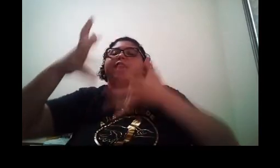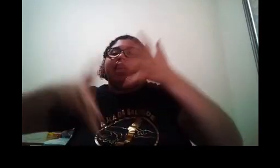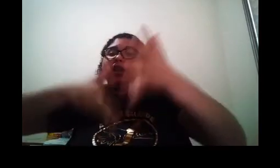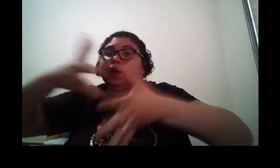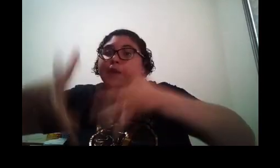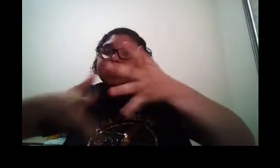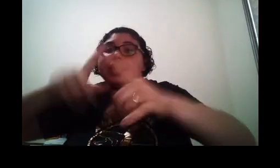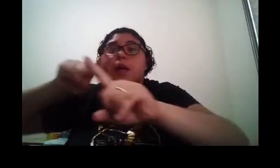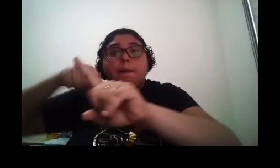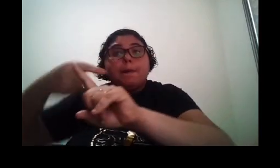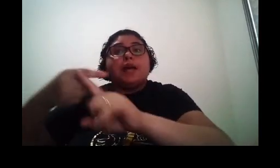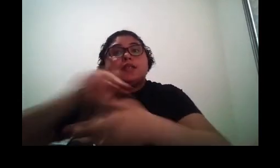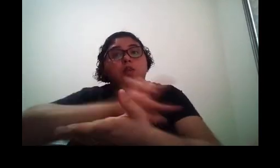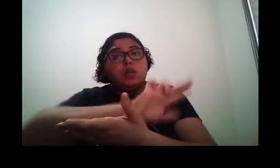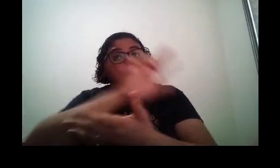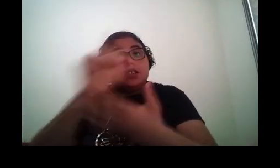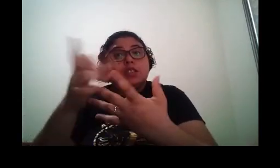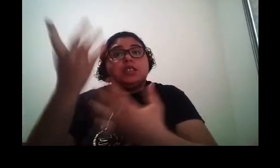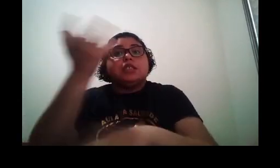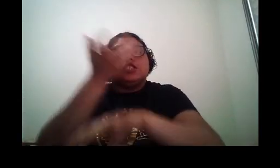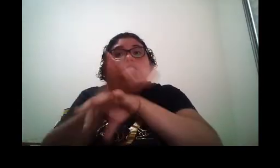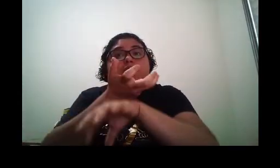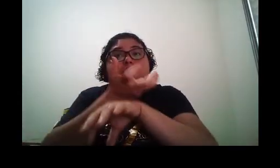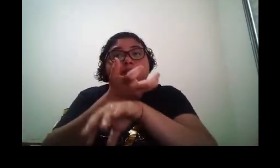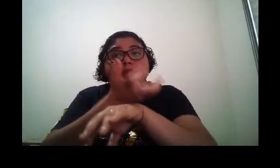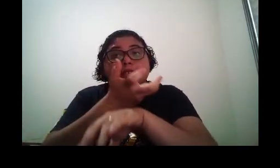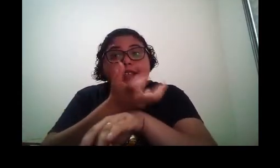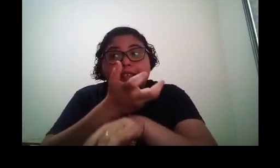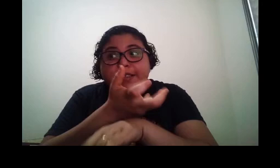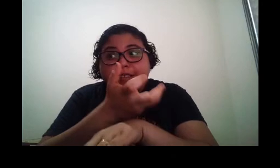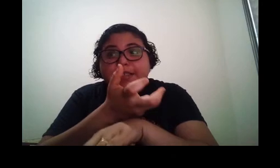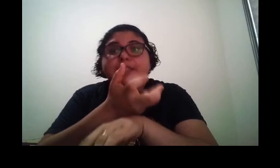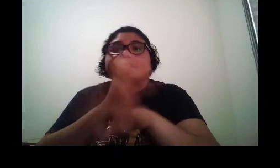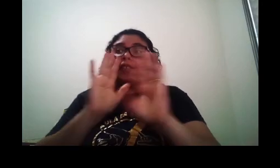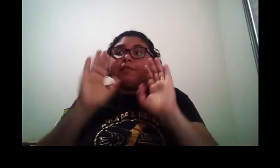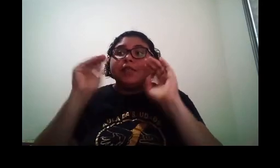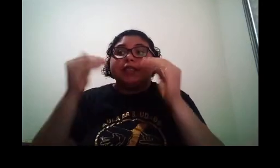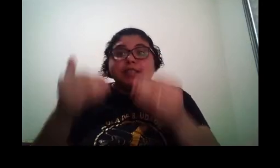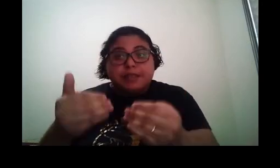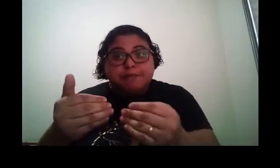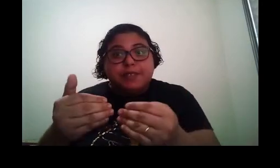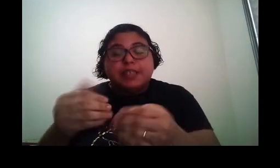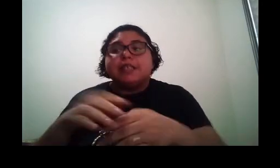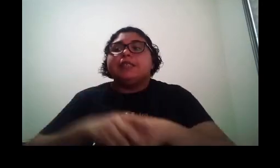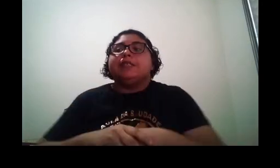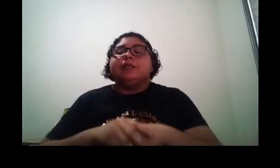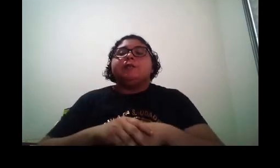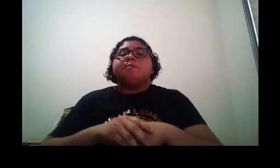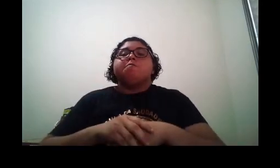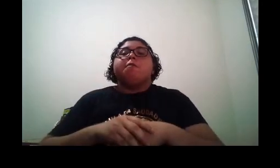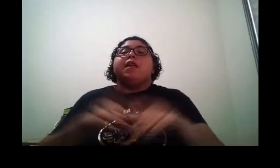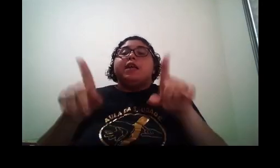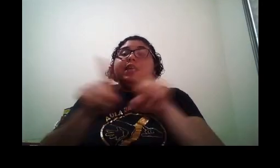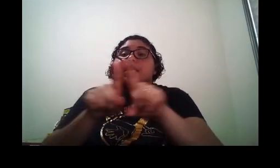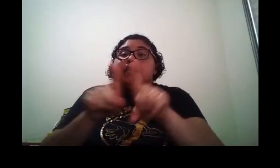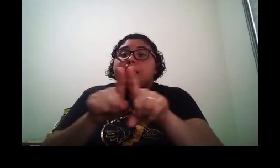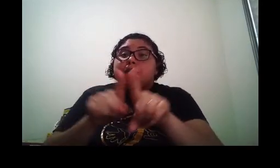outras disciplinas transversais, né, no contexto da sala de aula. É